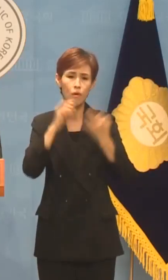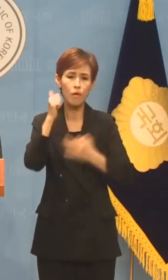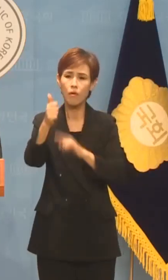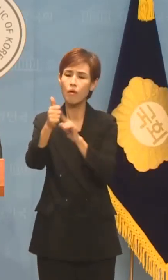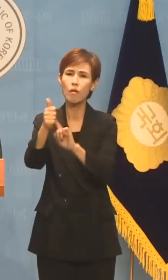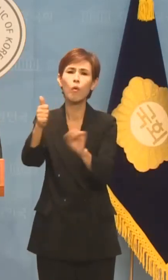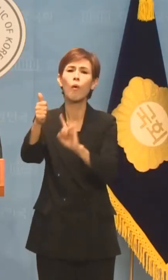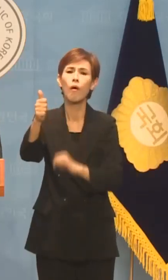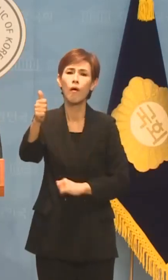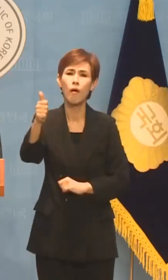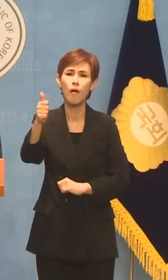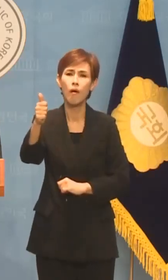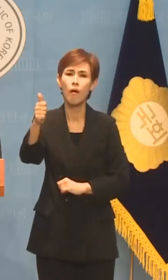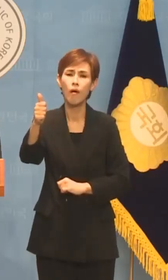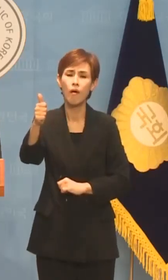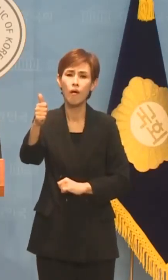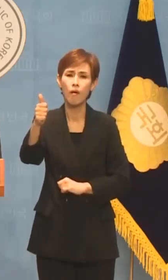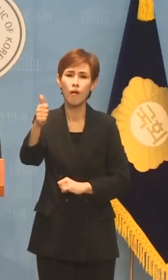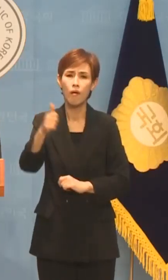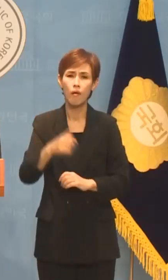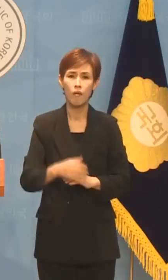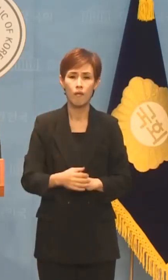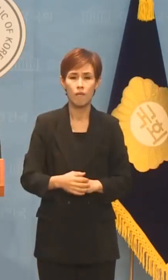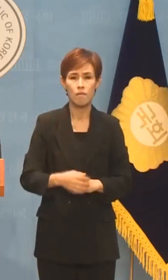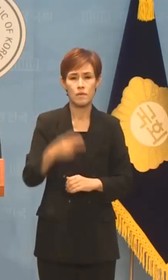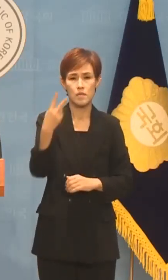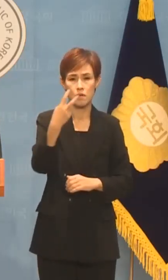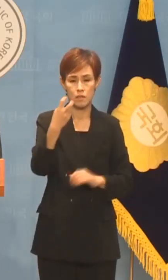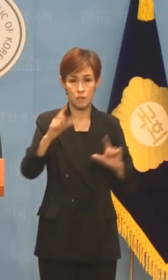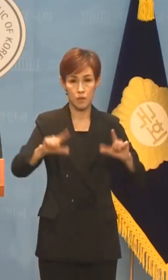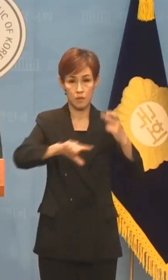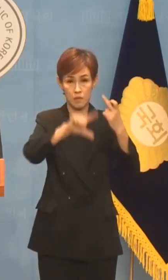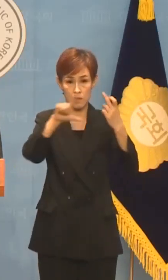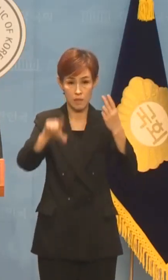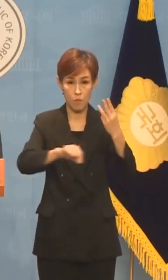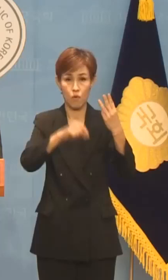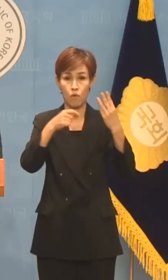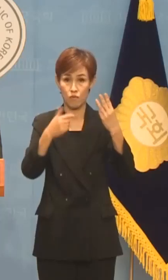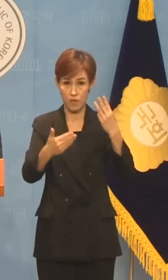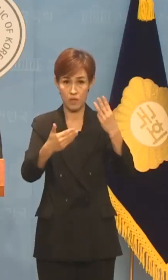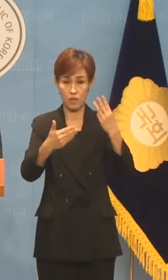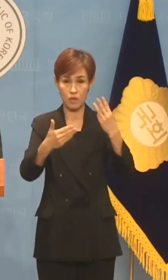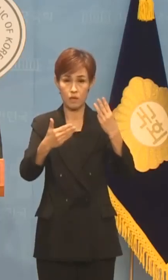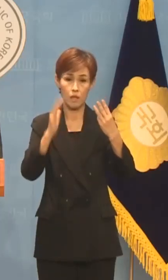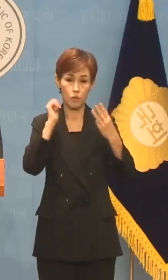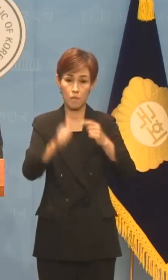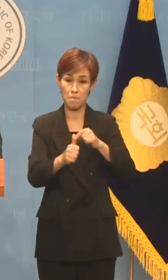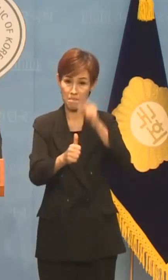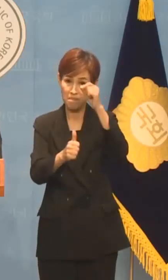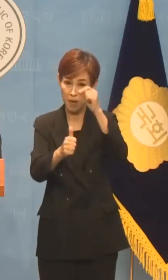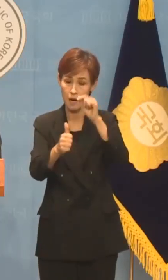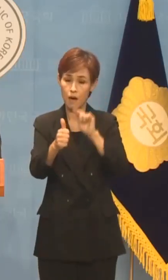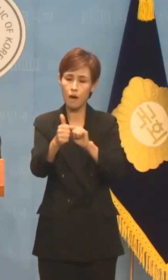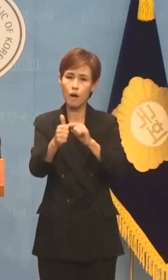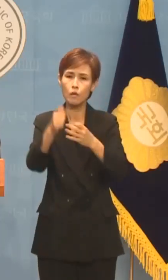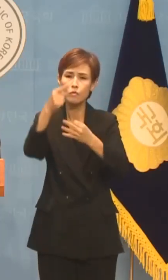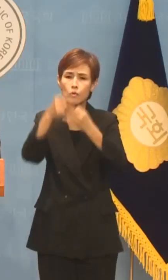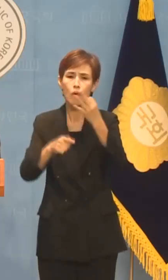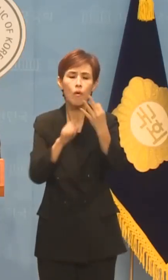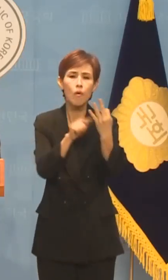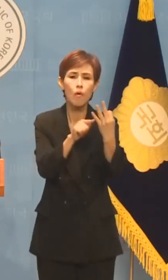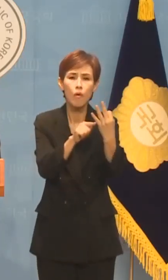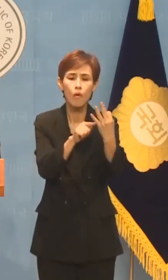대체 어디에 있다는 것입니까? 지난 2022년 3월 9일 우리 국민들이 대통령으로 선출했던